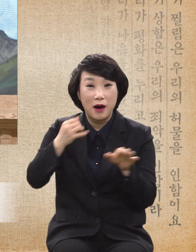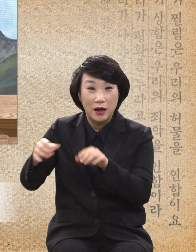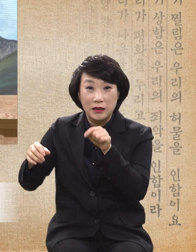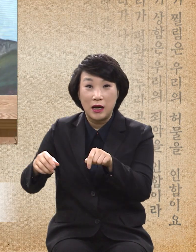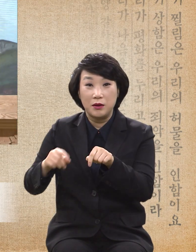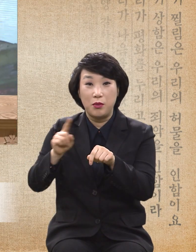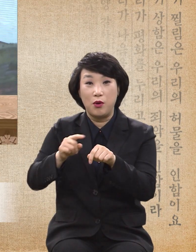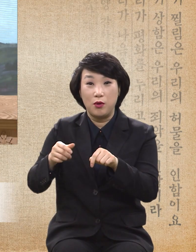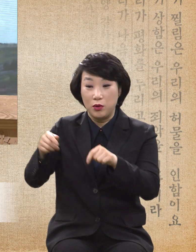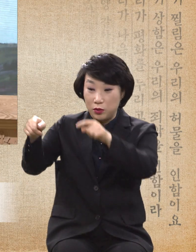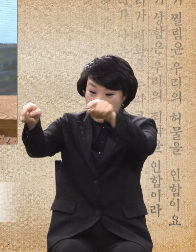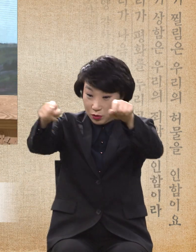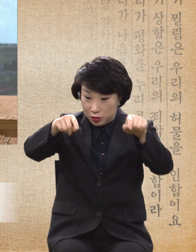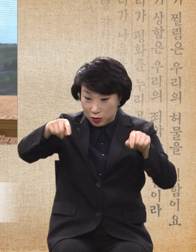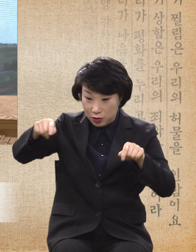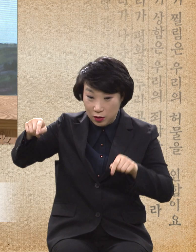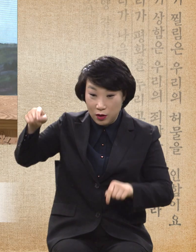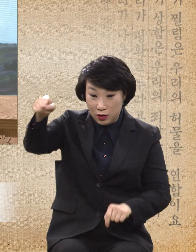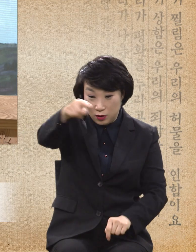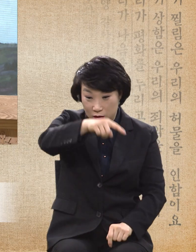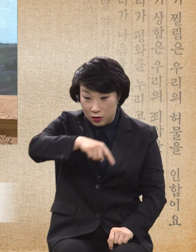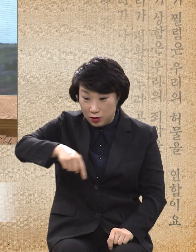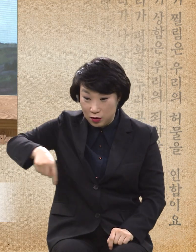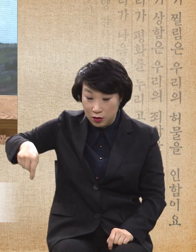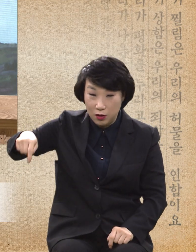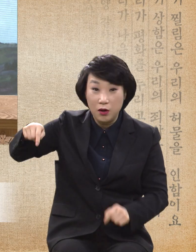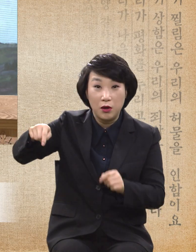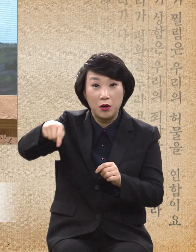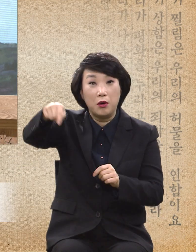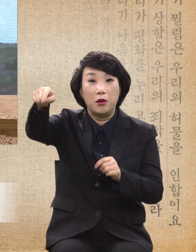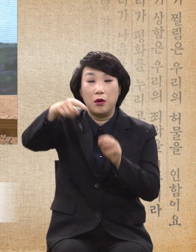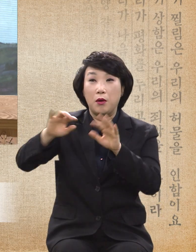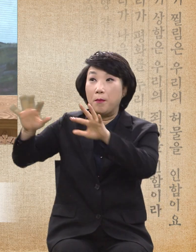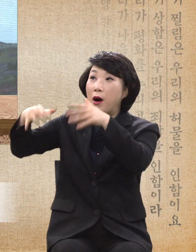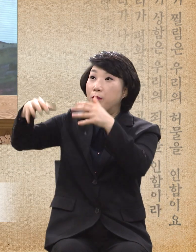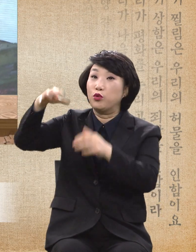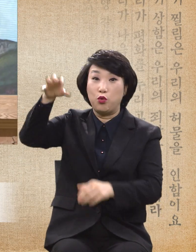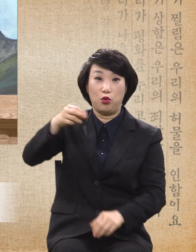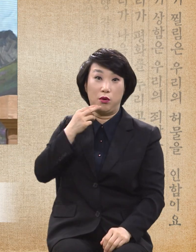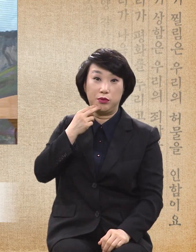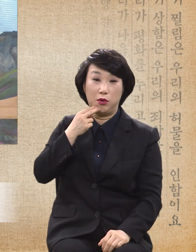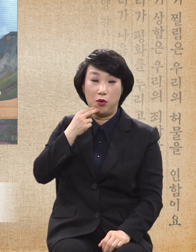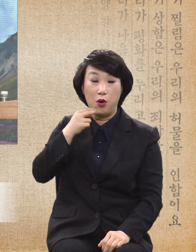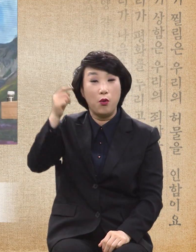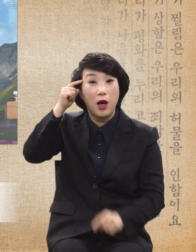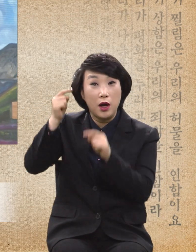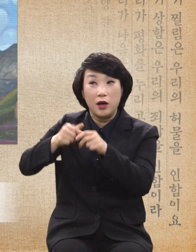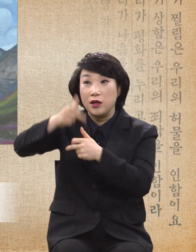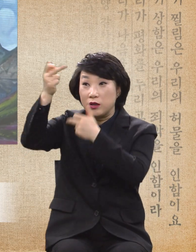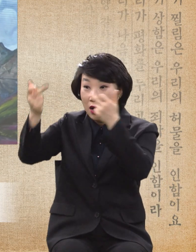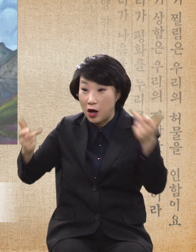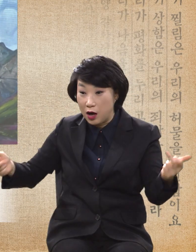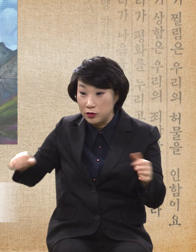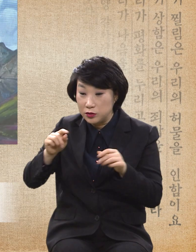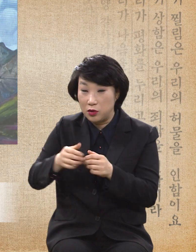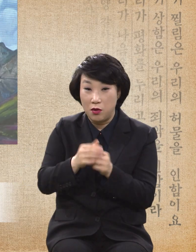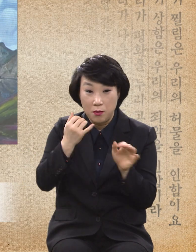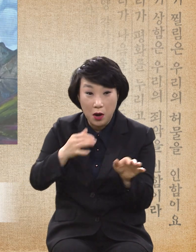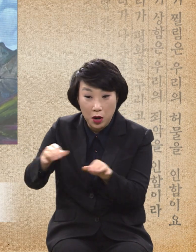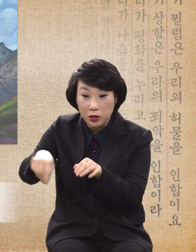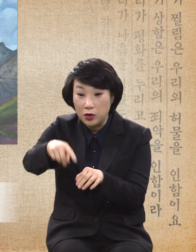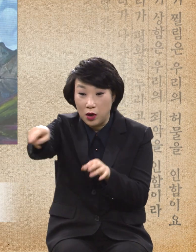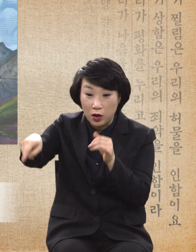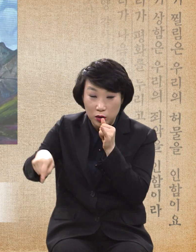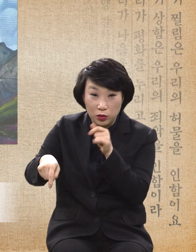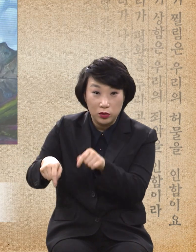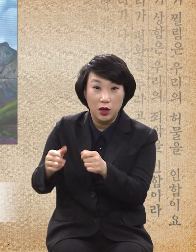되어가지고 어디서 바람 불 데가 없어요. 산이 다 가로막혔어. 그 저쪽에 떠